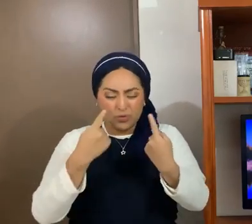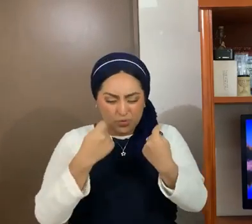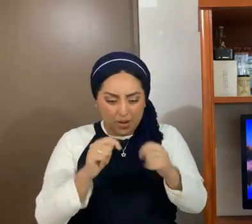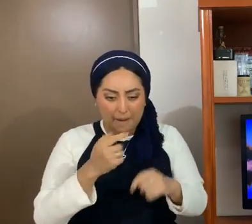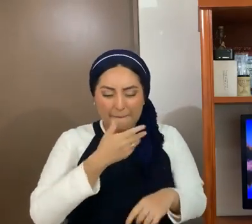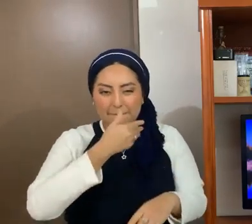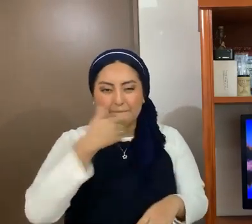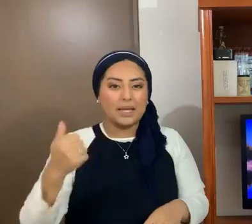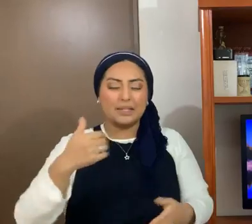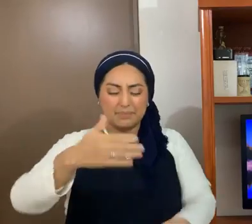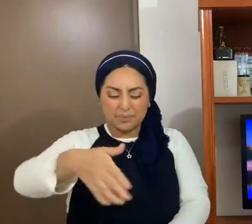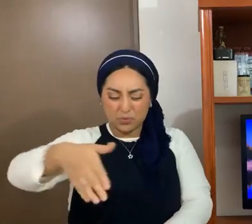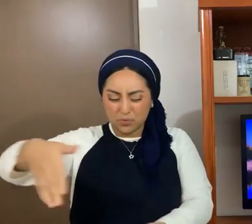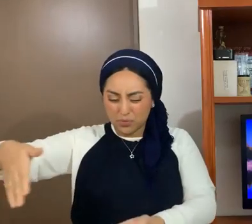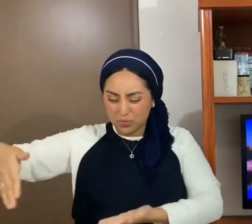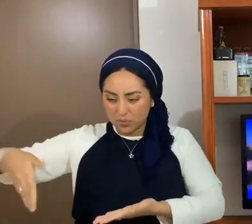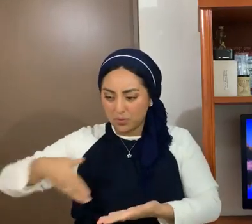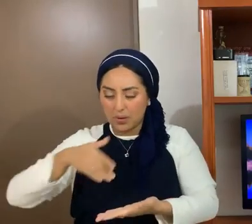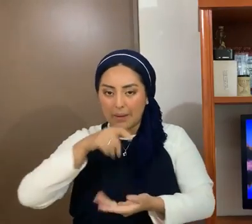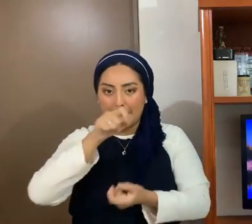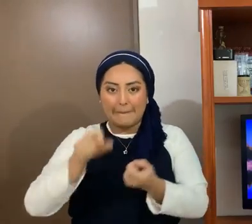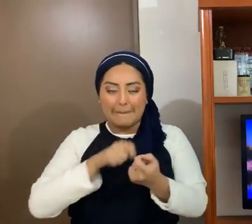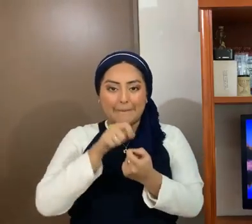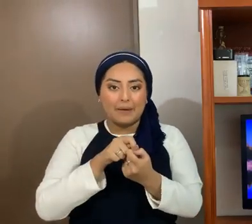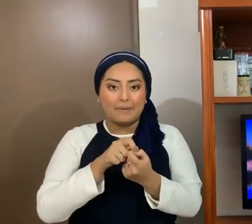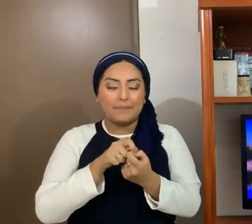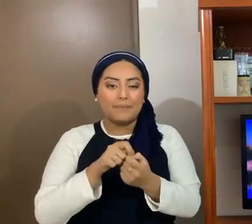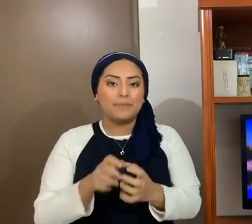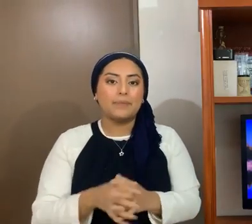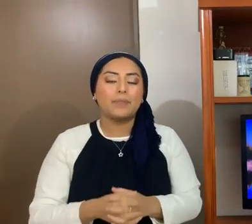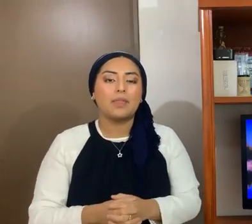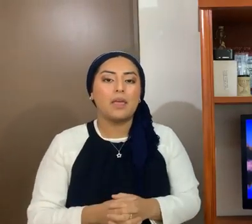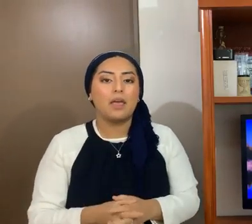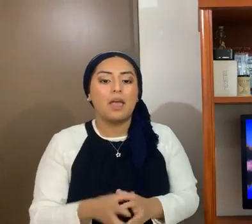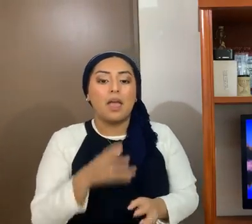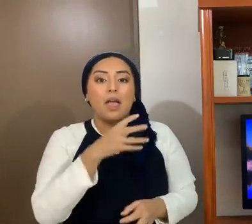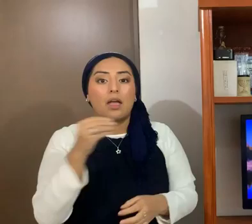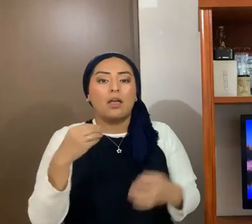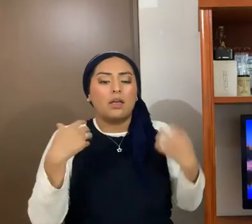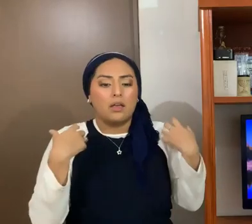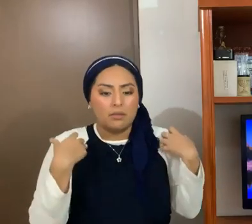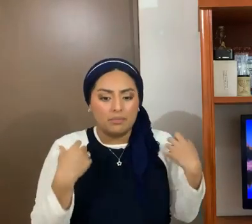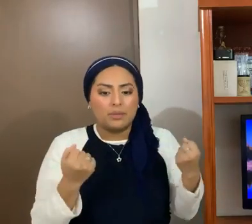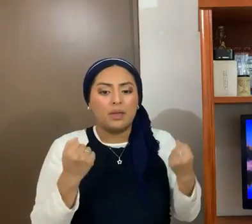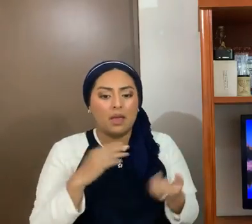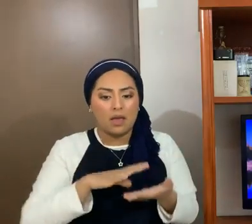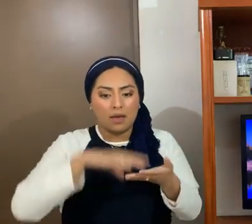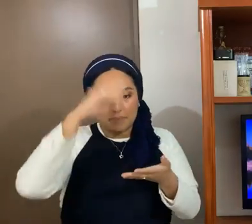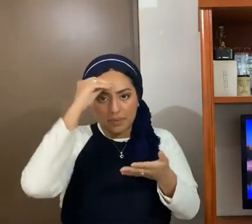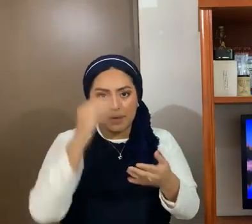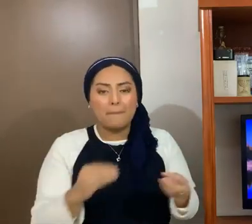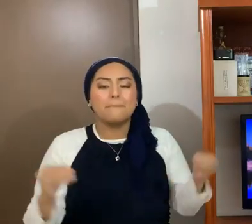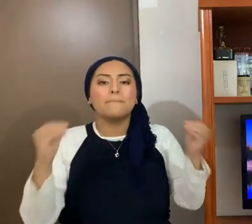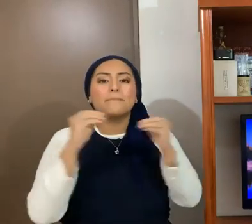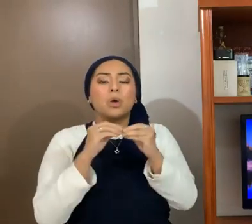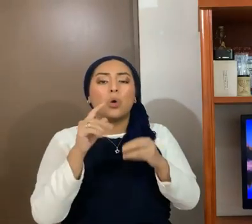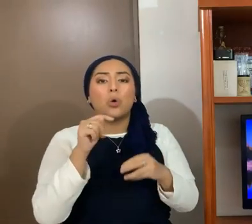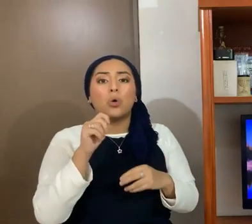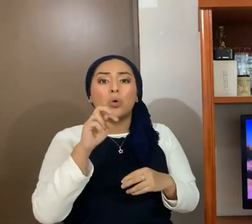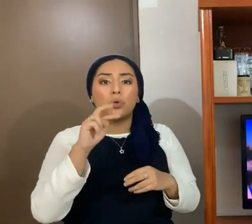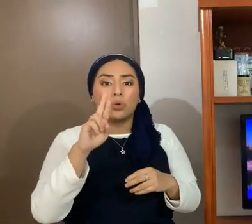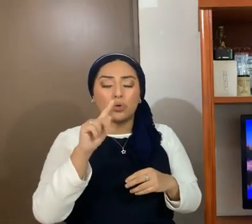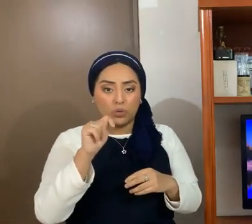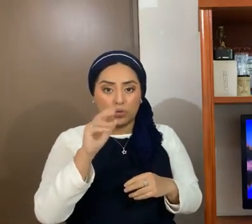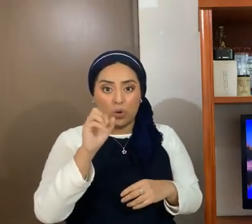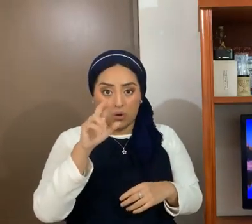bien, iba a decir exageradamente bien, no, excelentemente bien. Y además, esfuérzate en aprender mucha Torah para que a lo mejor el